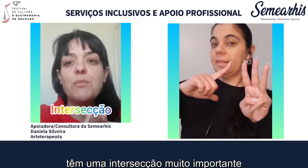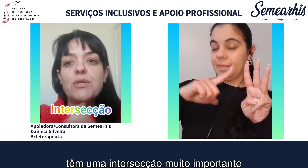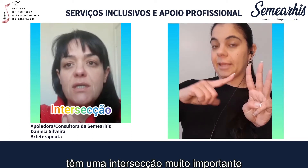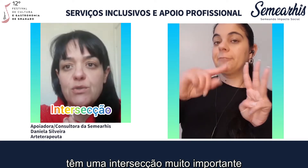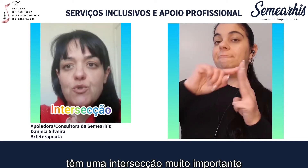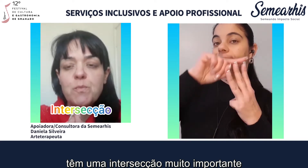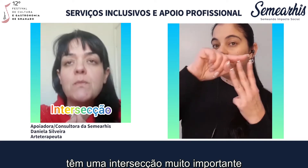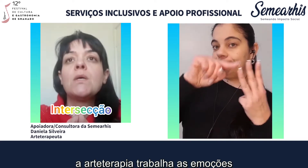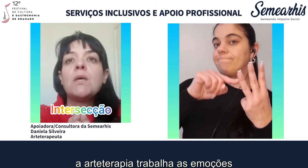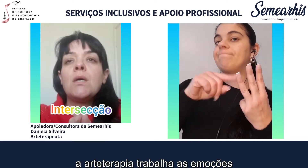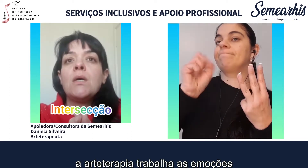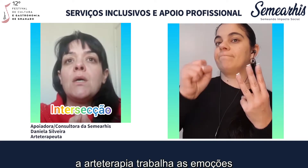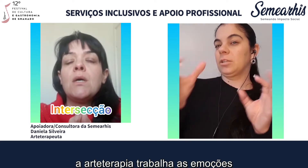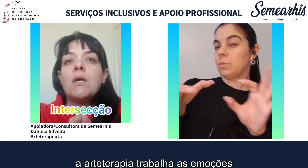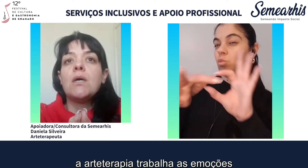muito importante.